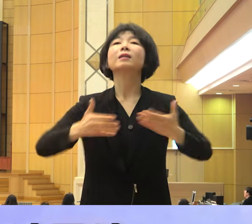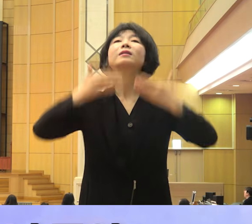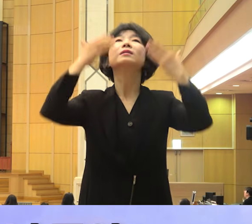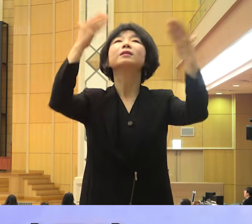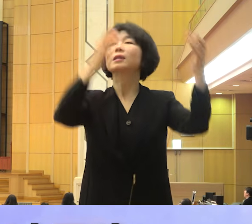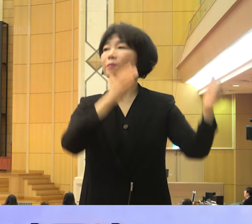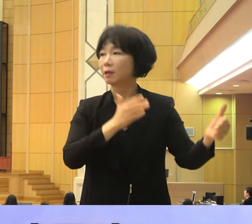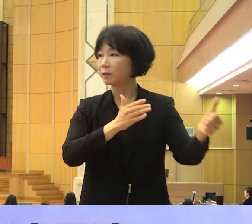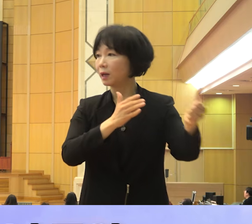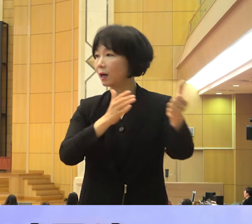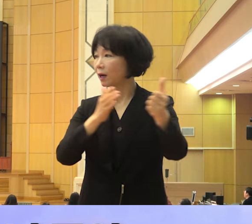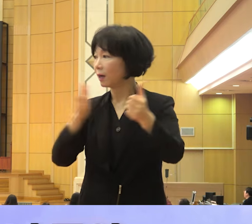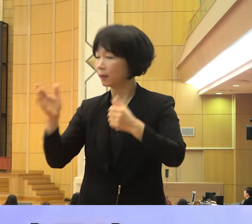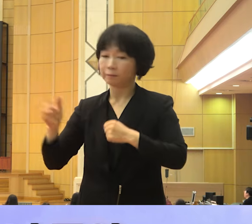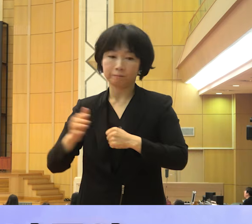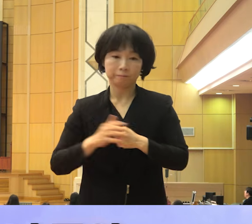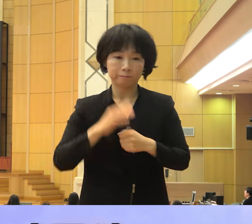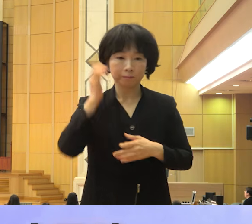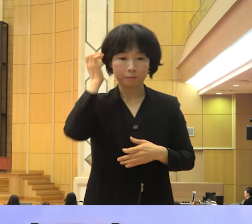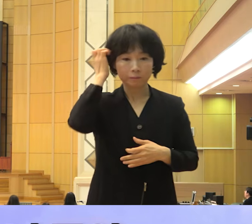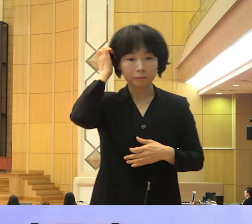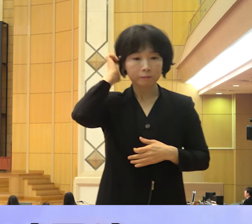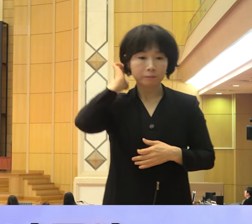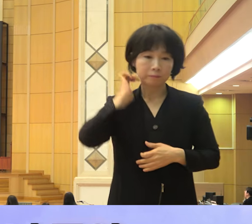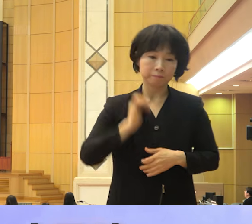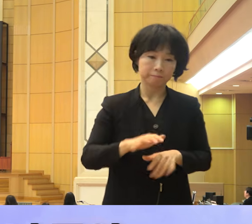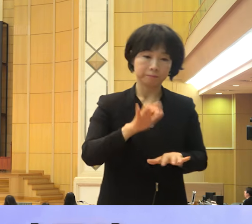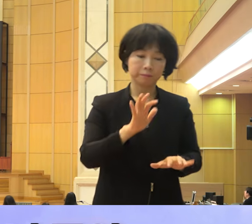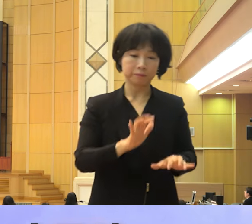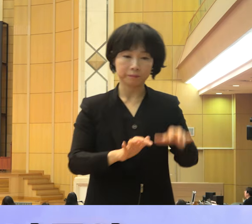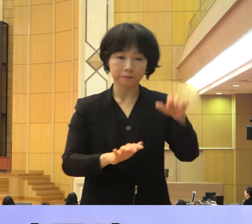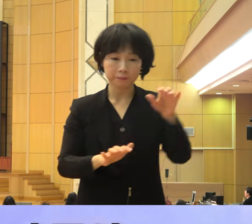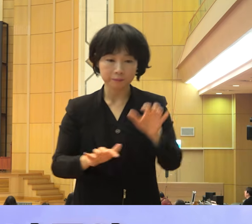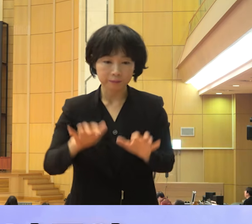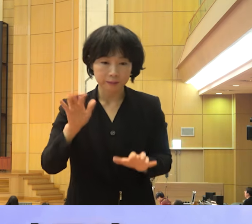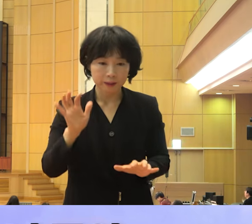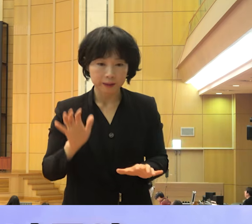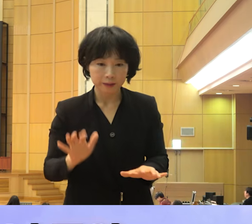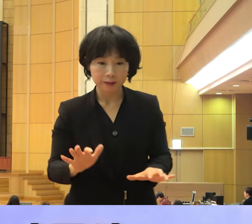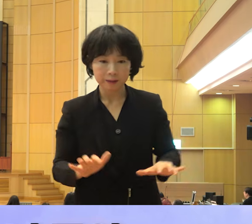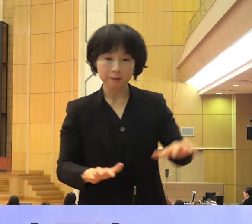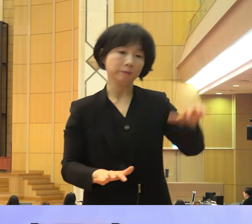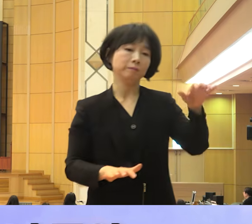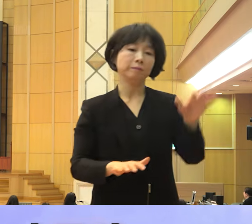할렐루야. 언제나 우리와 함께 하시는 우리 주님을 이 시간 다 함께 찬양하며 나아가시겠습니다.